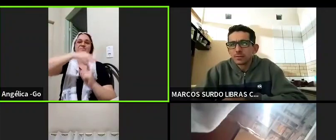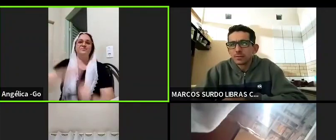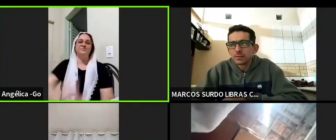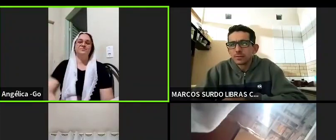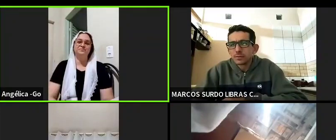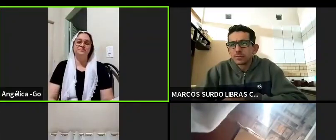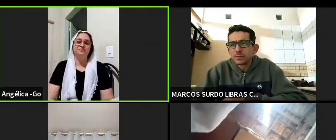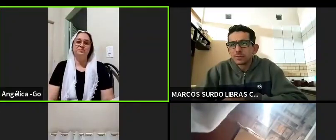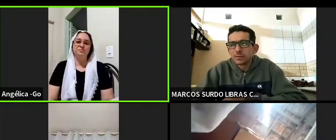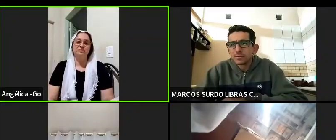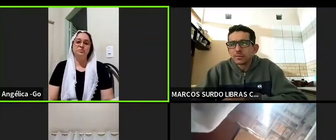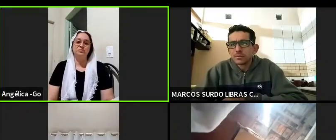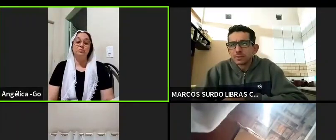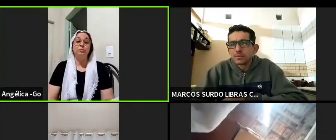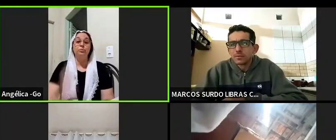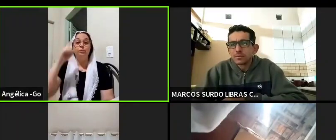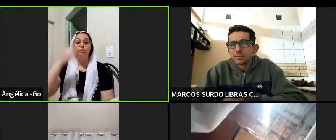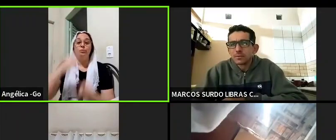porque ele é a tua sombra.